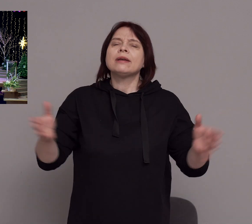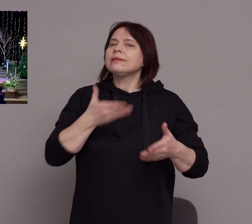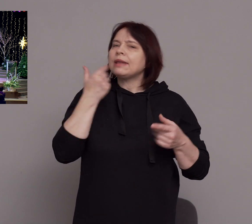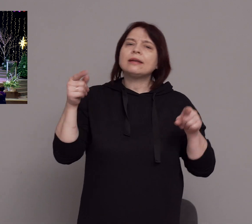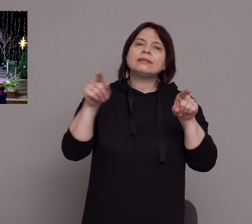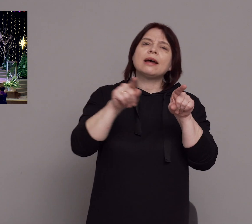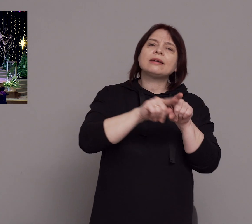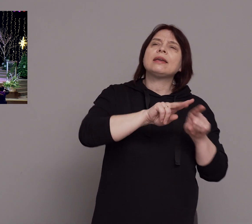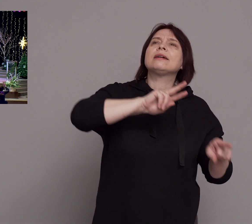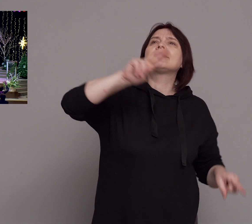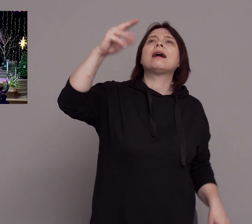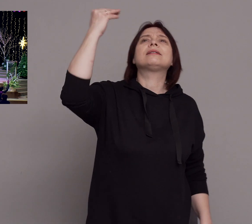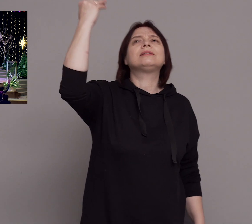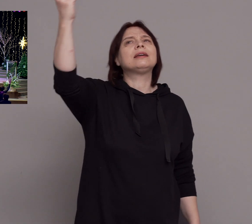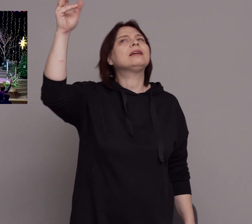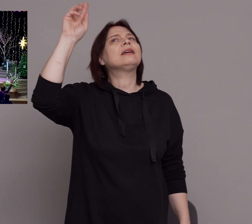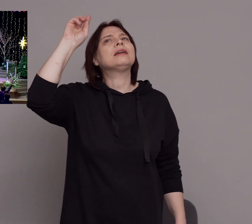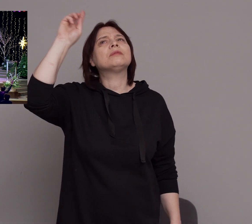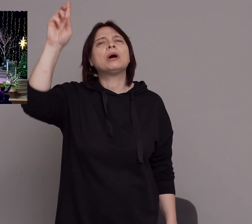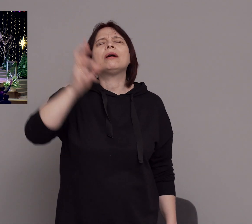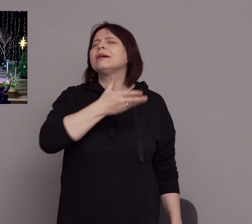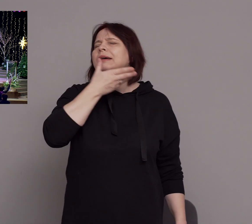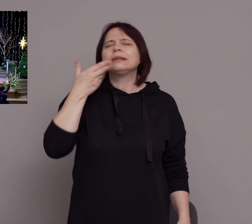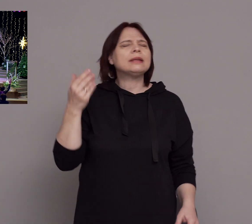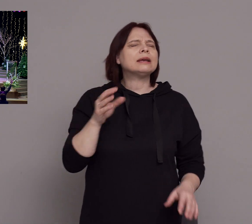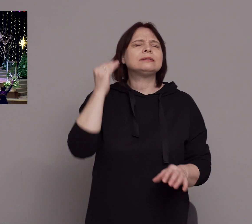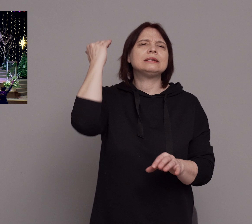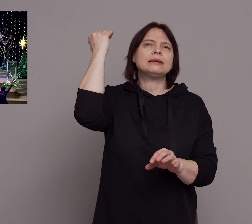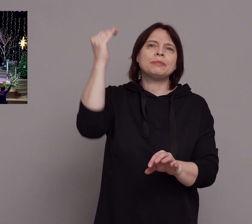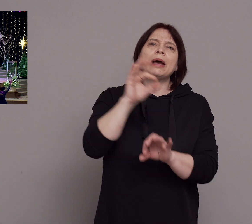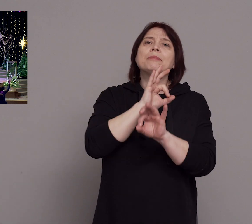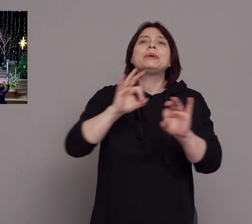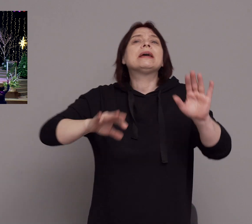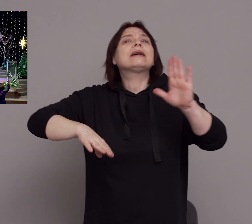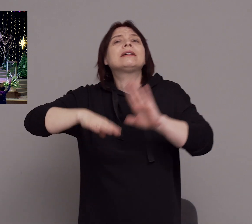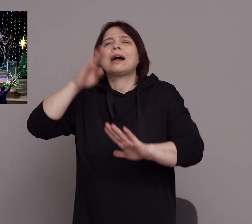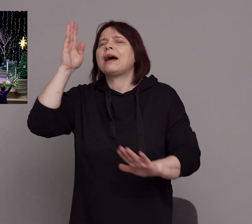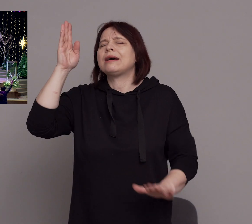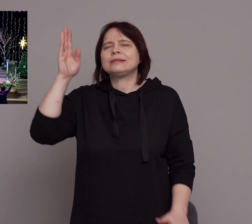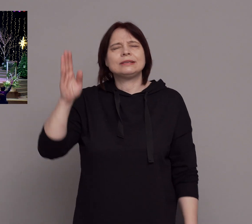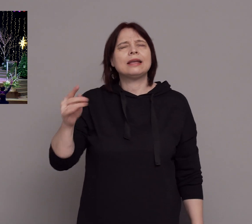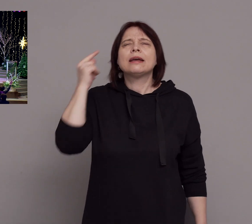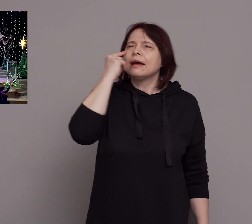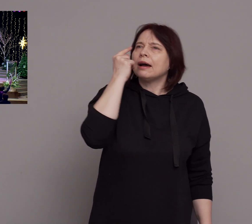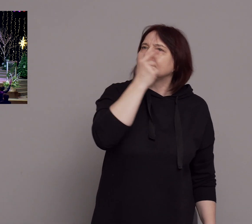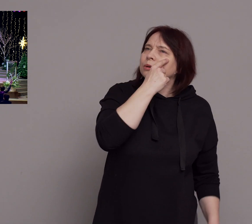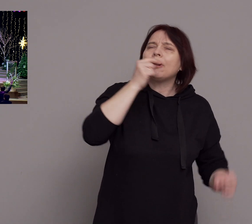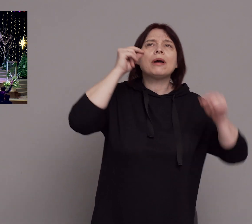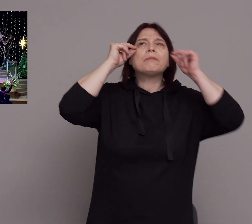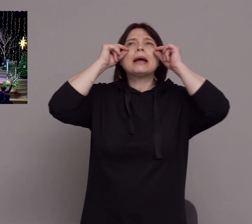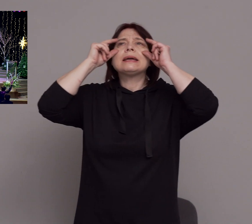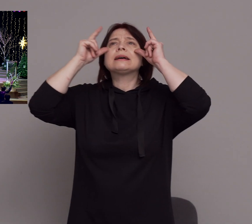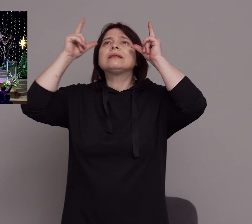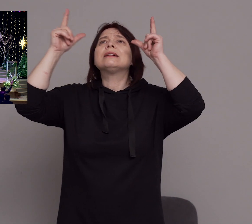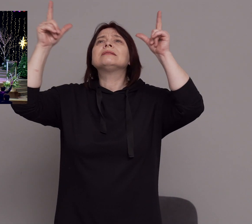Святой, нет таких, как ты, Бог. Нет тебя прекрасней.